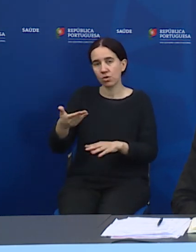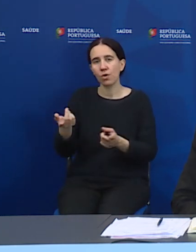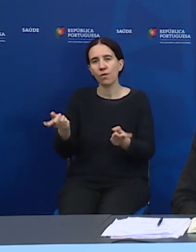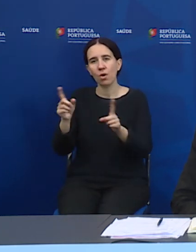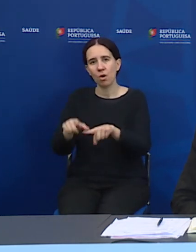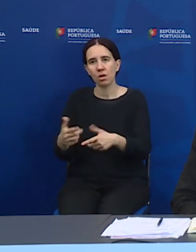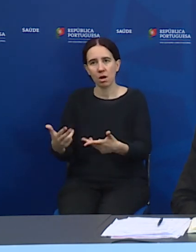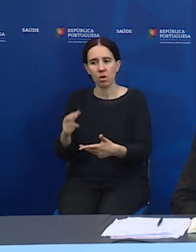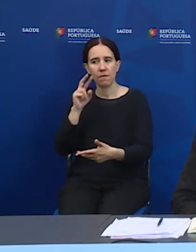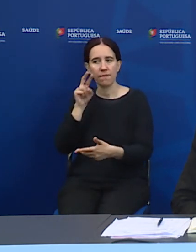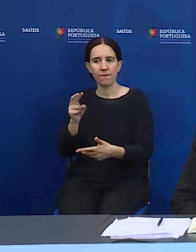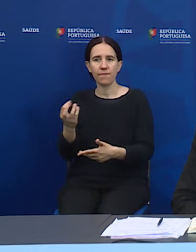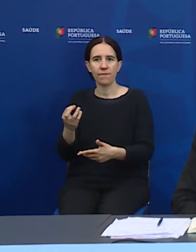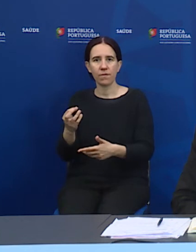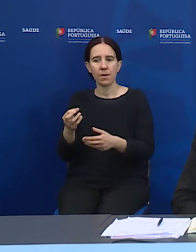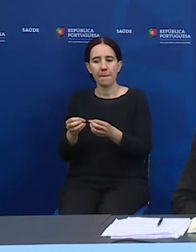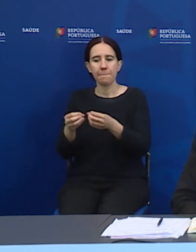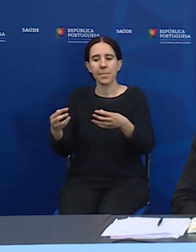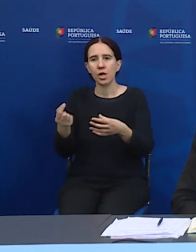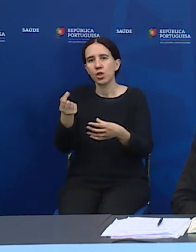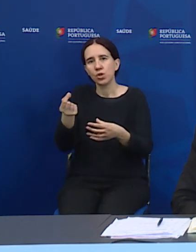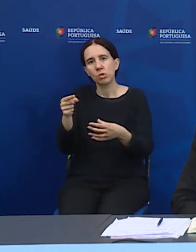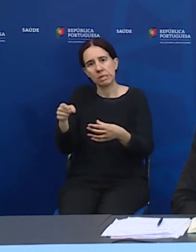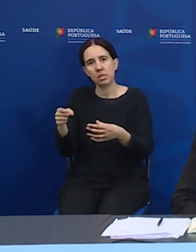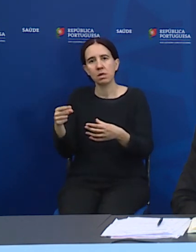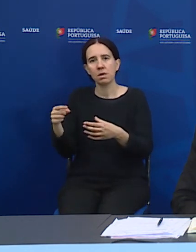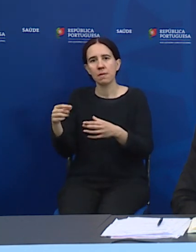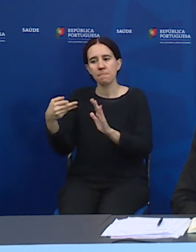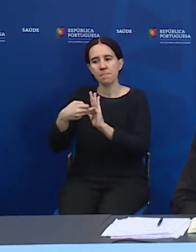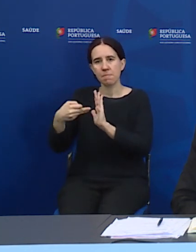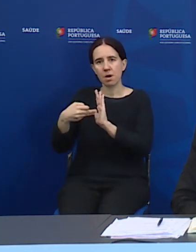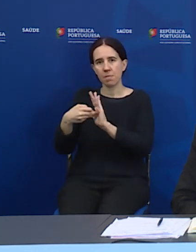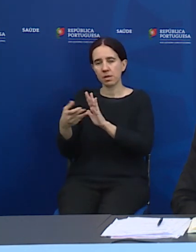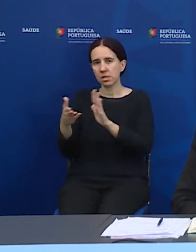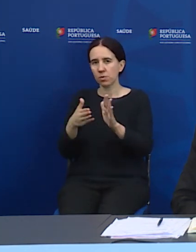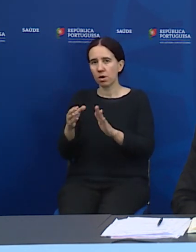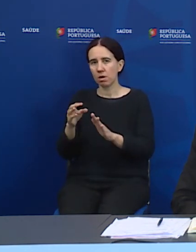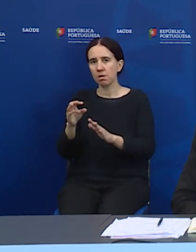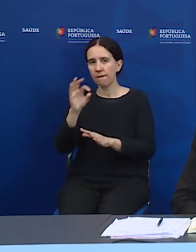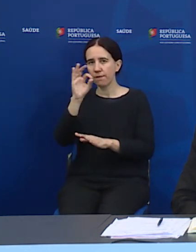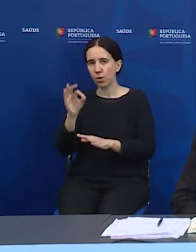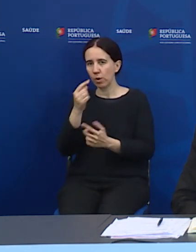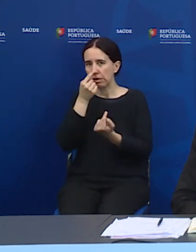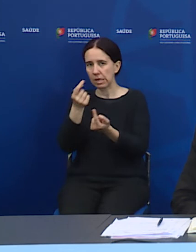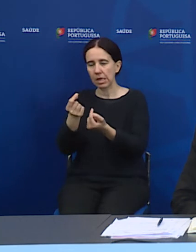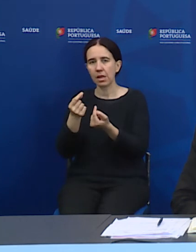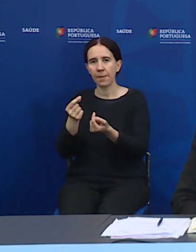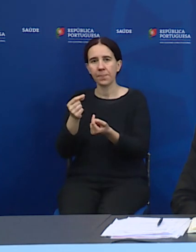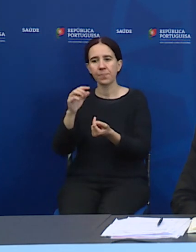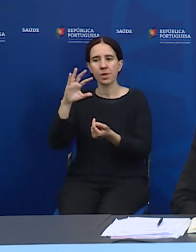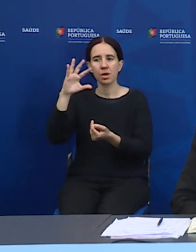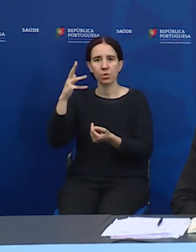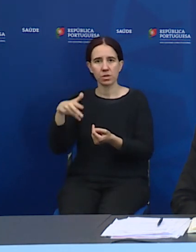voltado agora assistir a um ligeiro aumento desta desta atividade se tu antes em valores semelhantes aquilo que acontecia